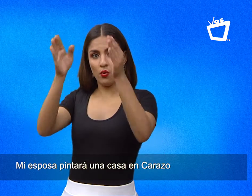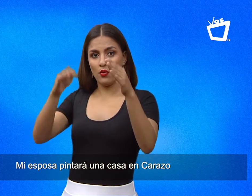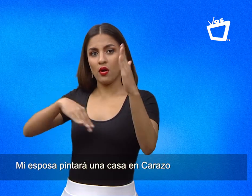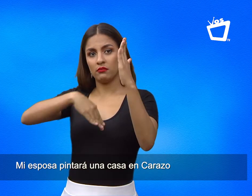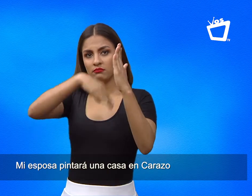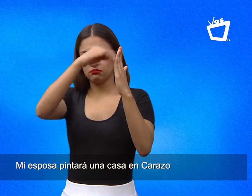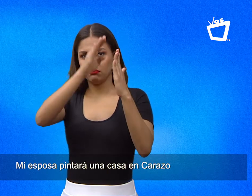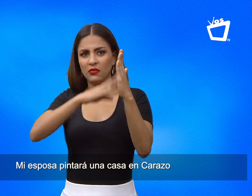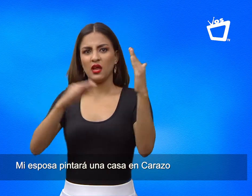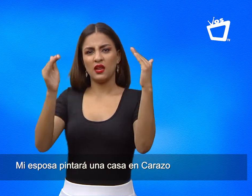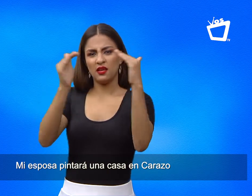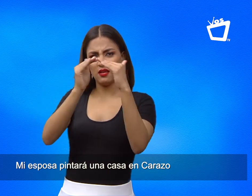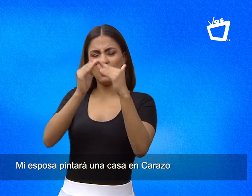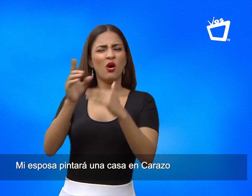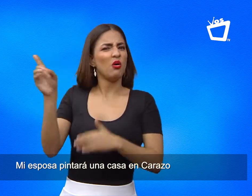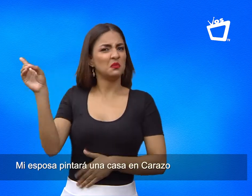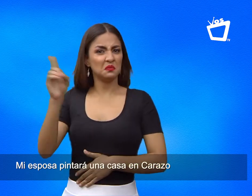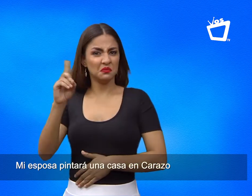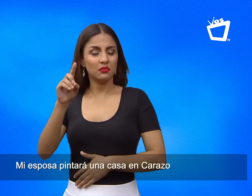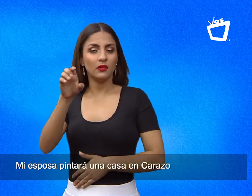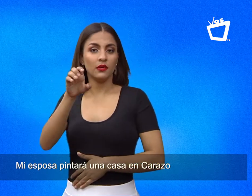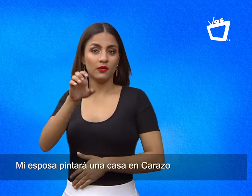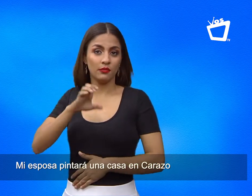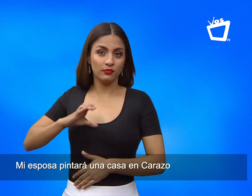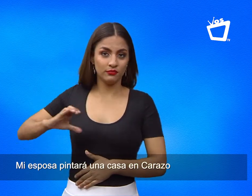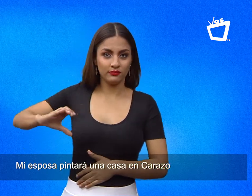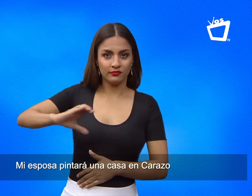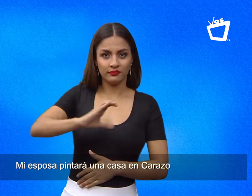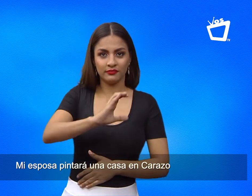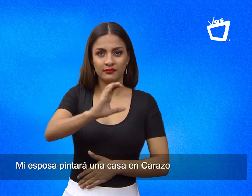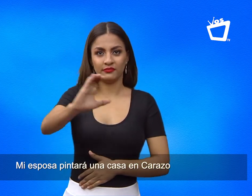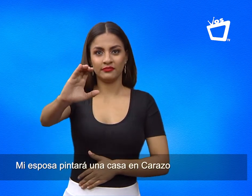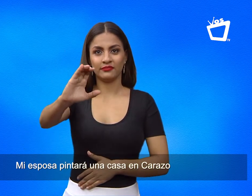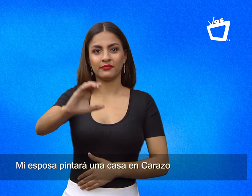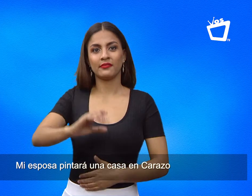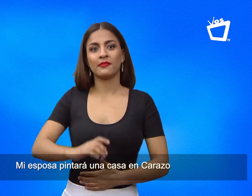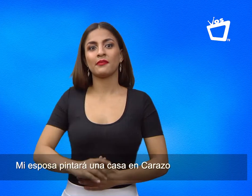Mi esposa pintará una casa en Carazo.